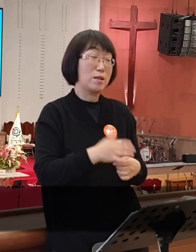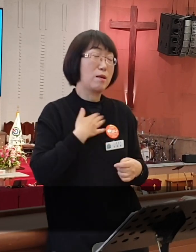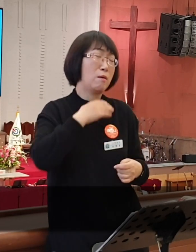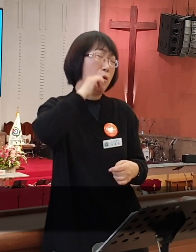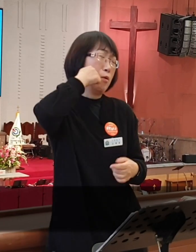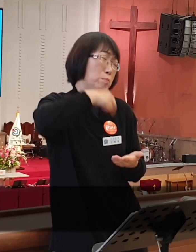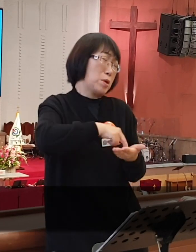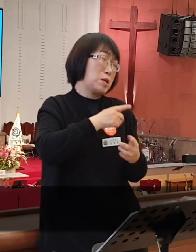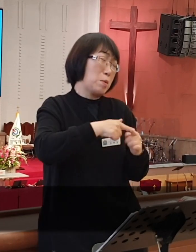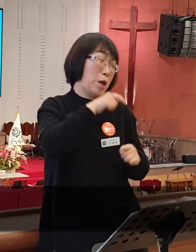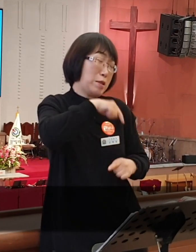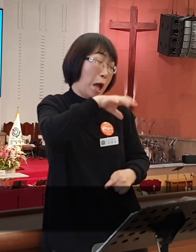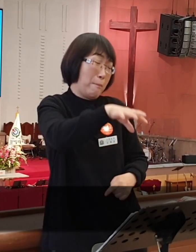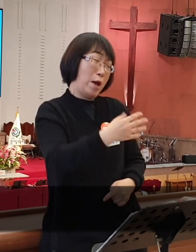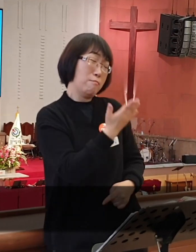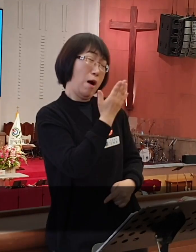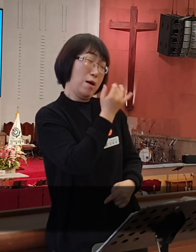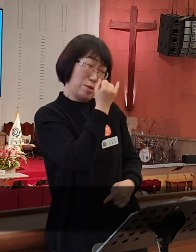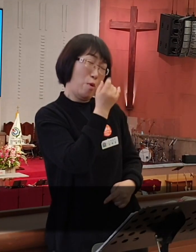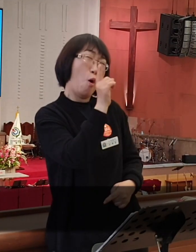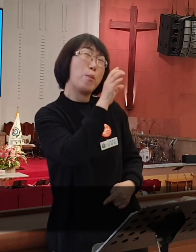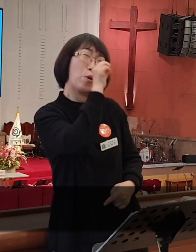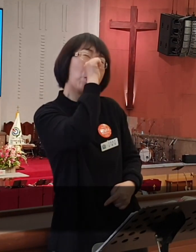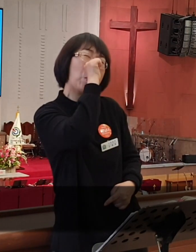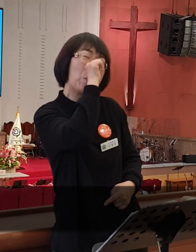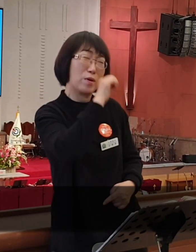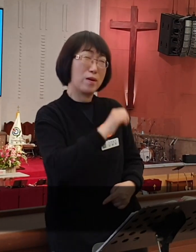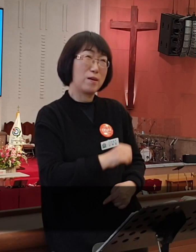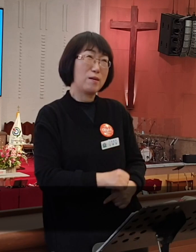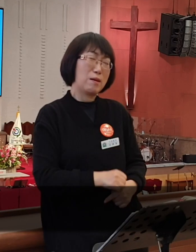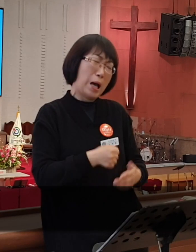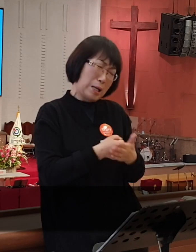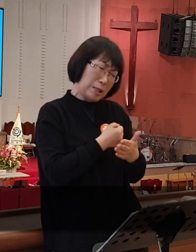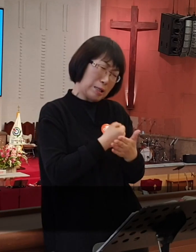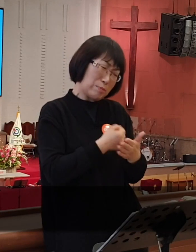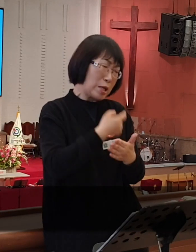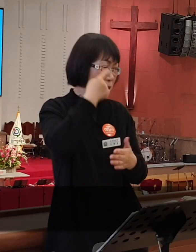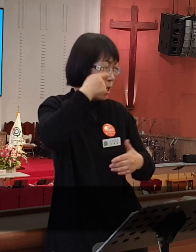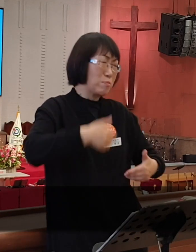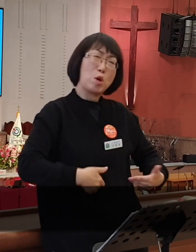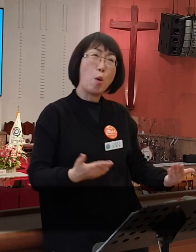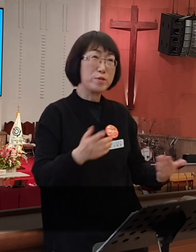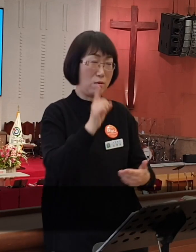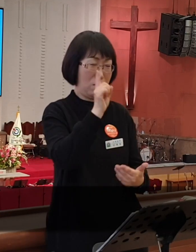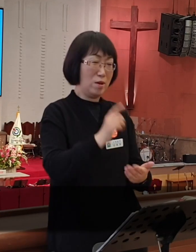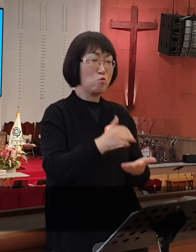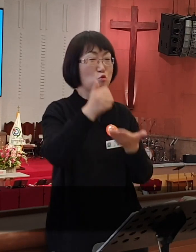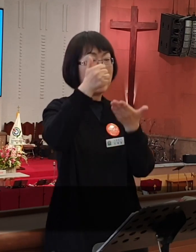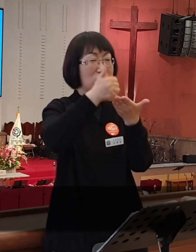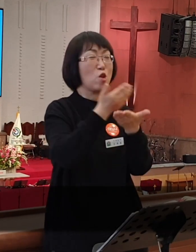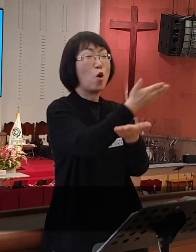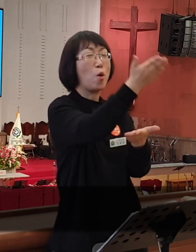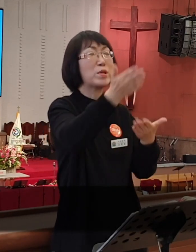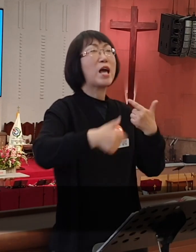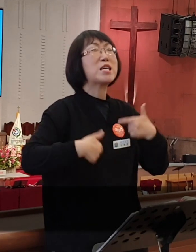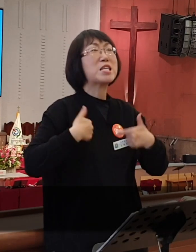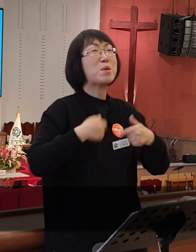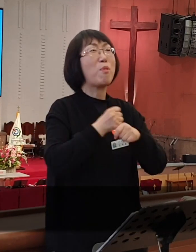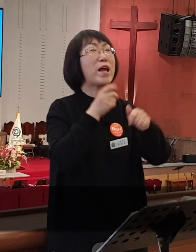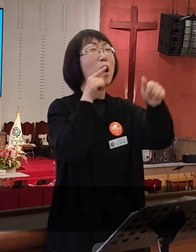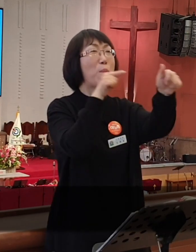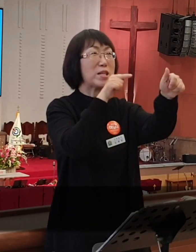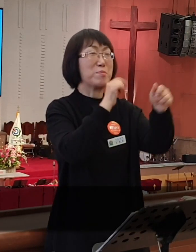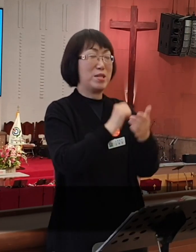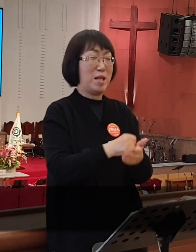어려운데 예수님이 내 앞에 있으면 얼마나 좋을까? 아이고 없어서 아쉽네 하시는 여러분들, 이 말씀 들으십시오. 주께서 여러분들에게 기뻐하라고